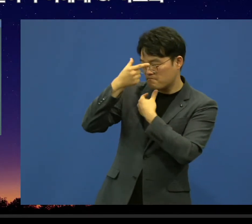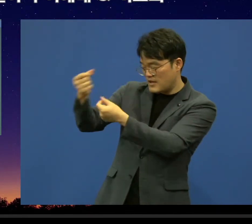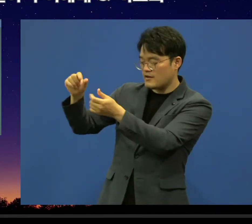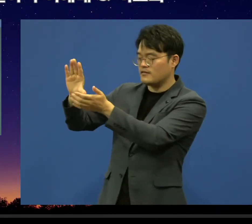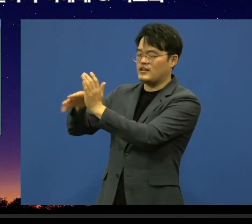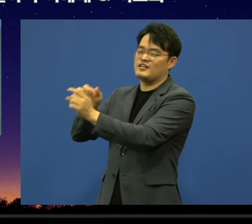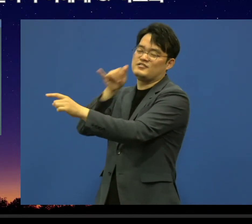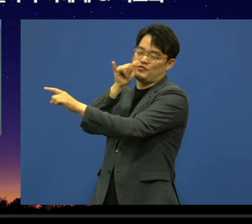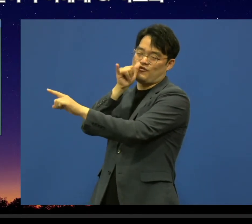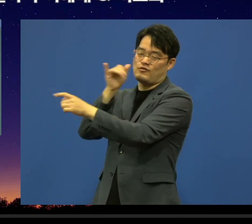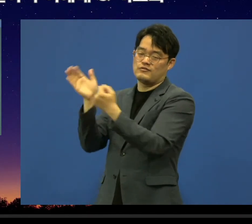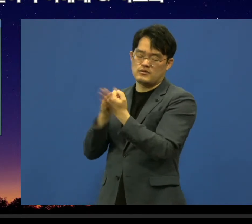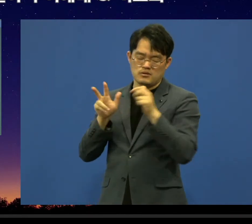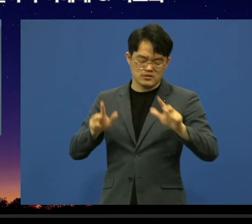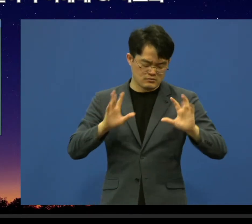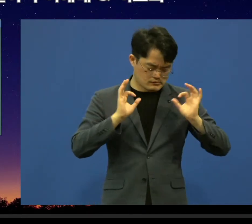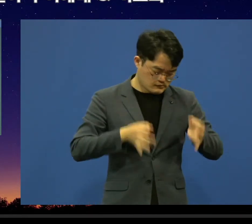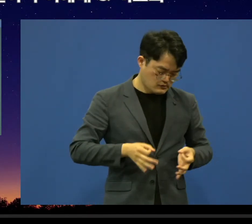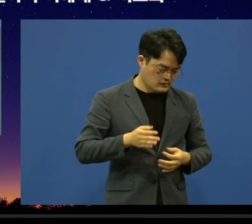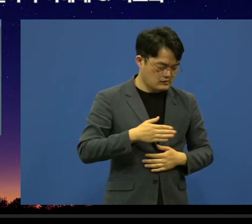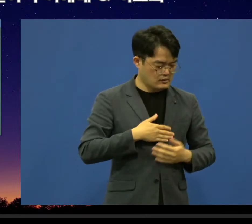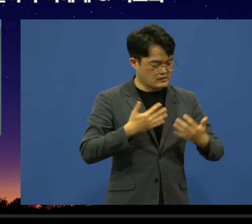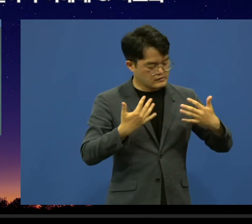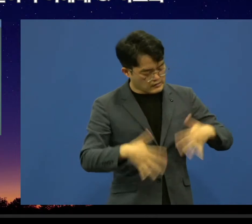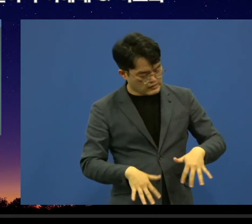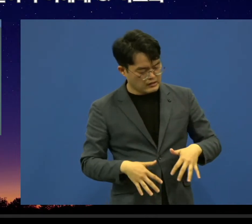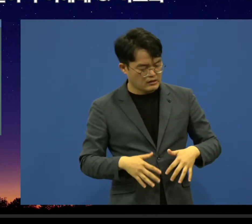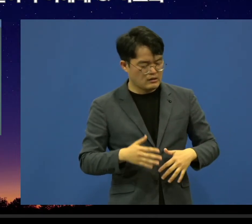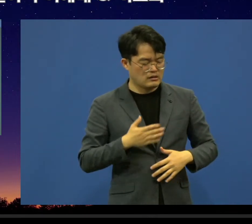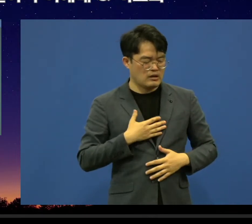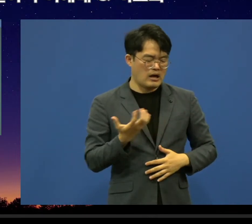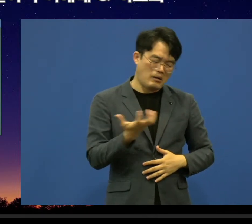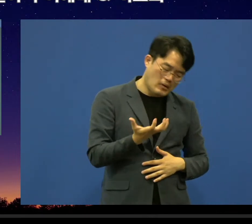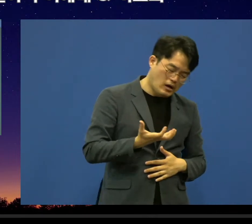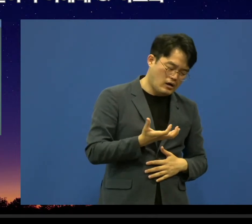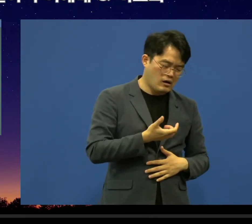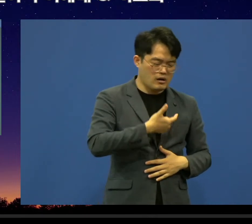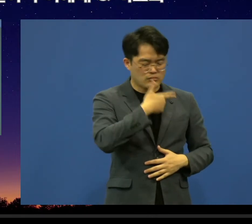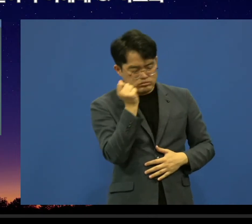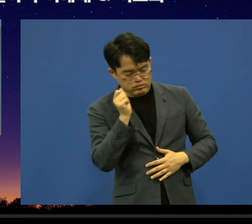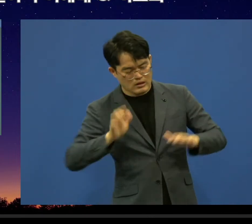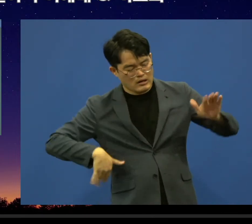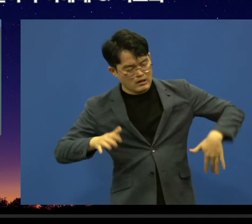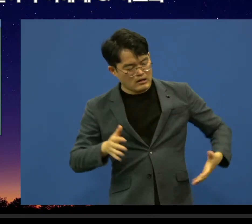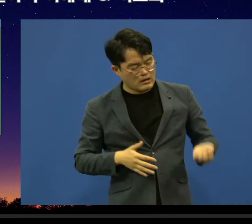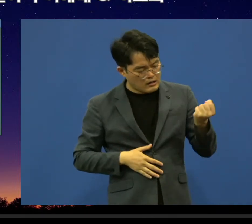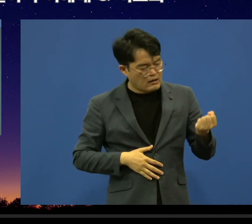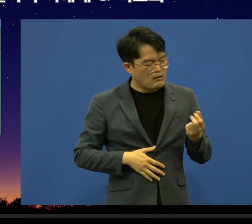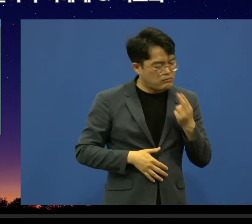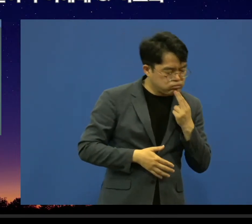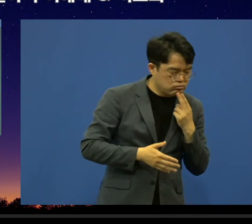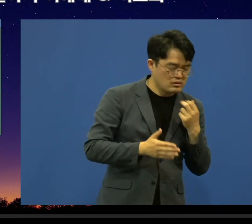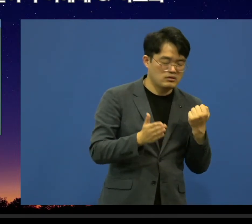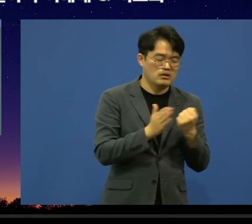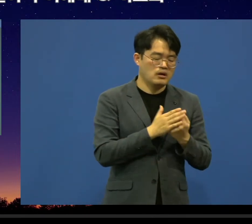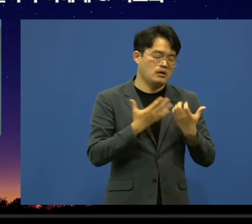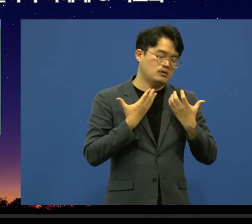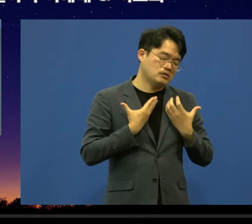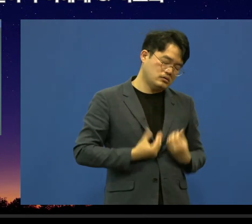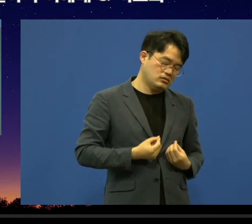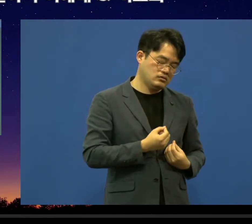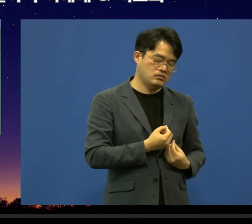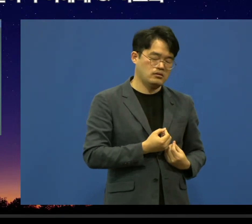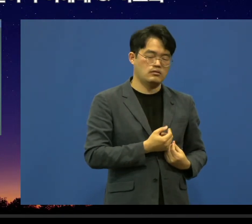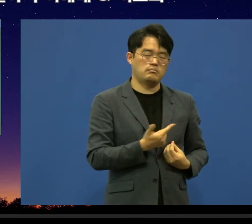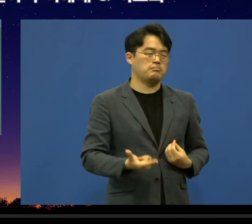무명하다고, 연약하다고, 나는 좌절할 수밖에 없는 이유를 수만 가지 가지고 있다고 너무 빨리 낙담하지